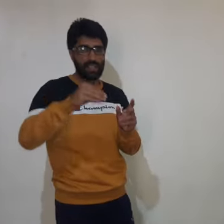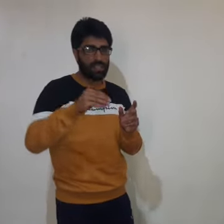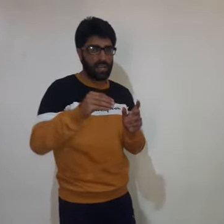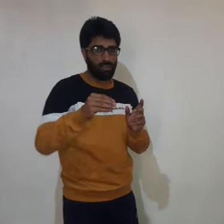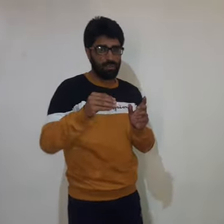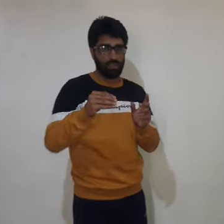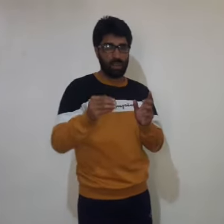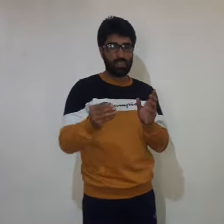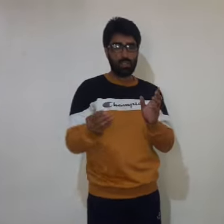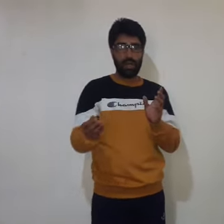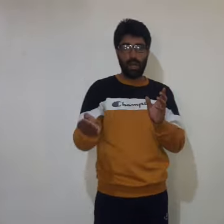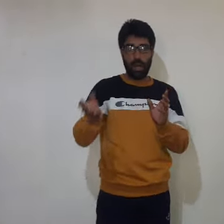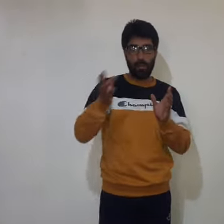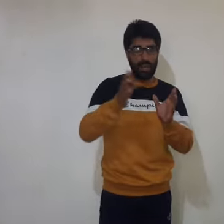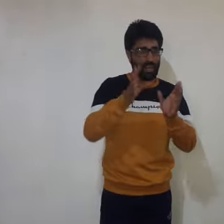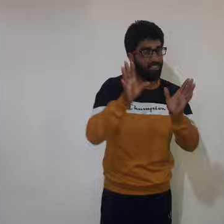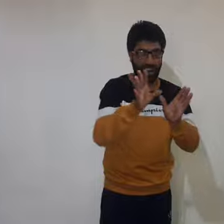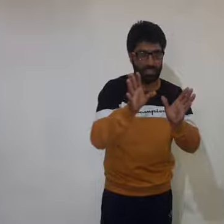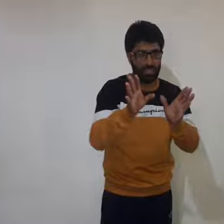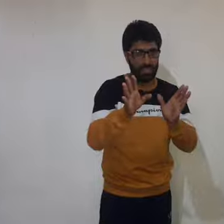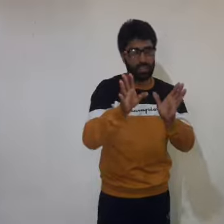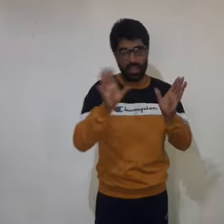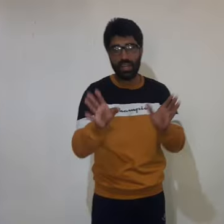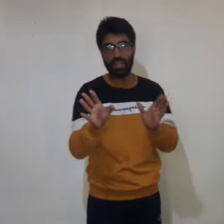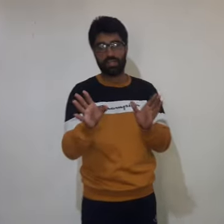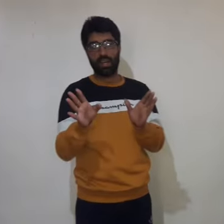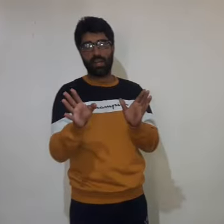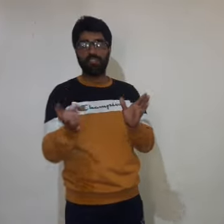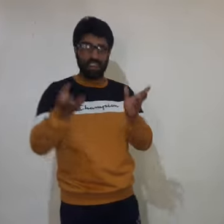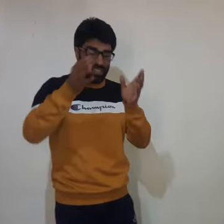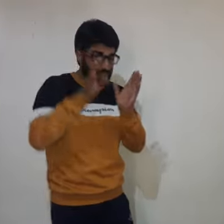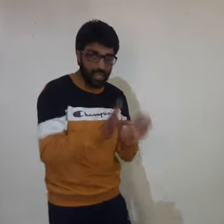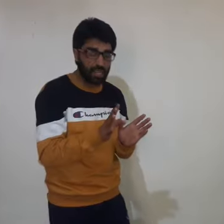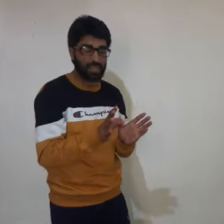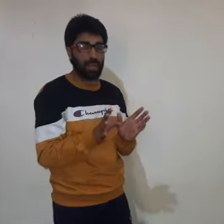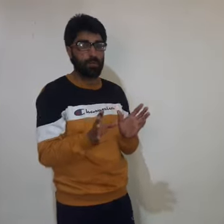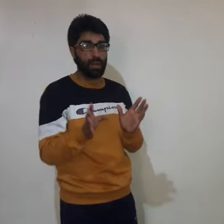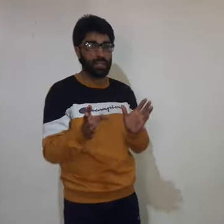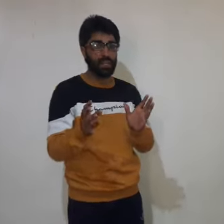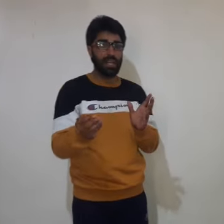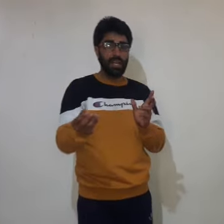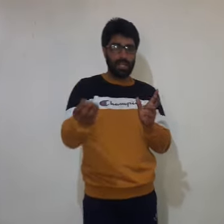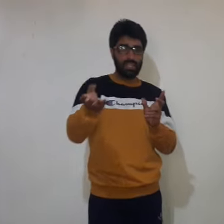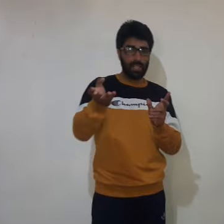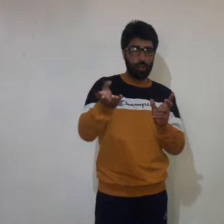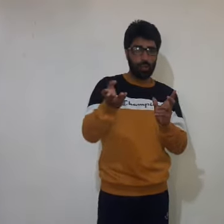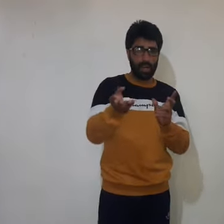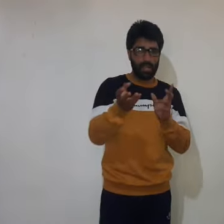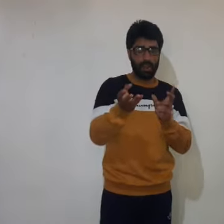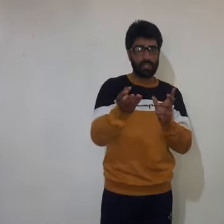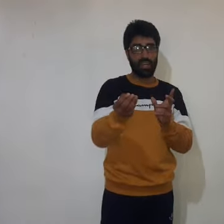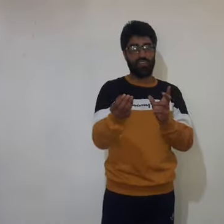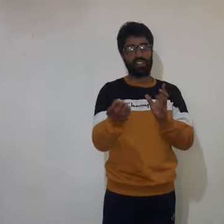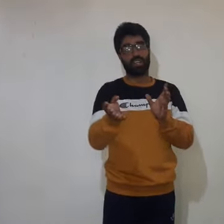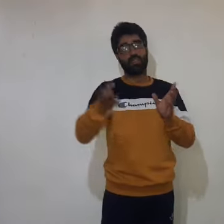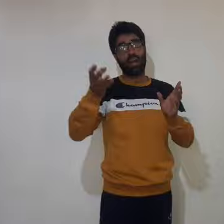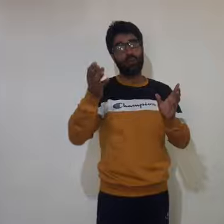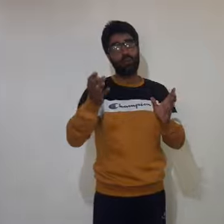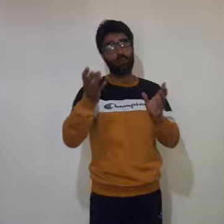से ये वायरस हमें इन्फेक्टेड नहीं करता है, इन्फेक्शन नहीं करता है, बल्कि इसका जो मेन कॉज है इन्फेक्शन का है वो